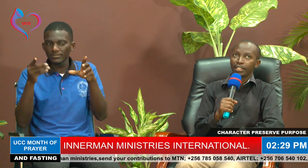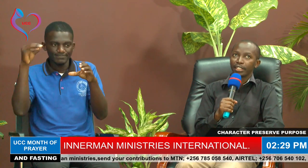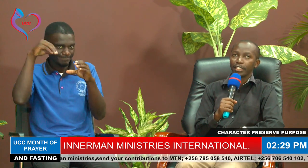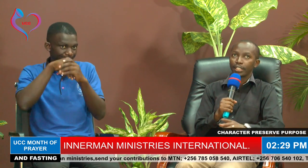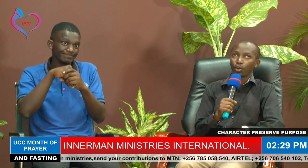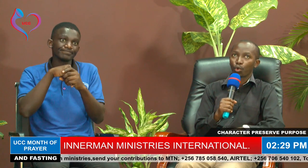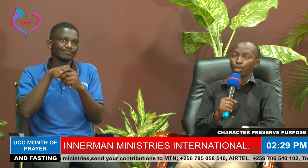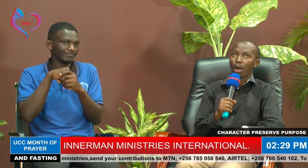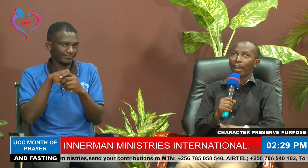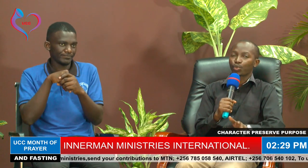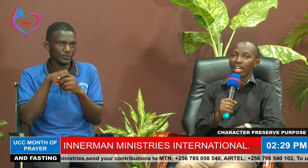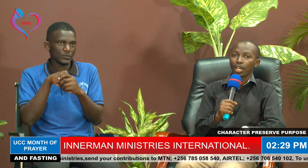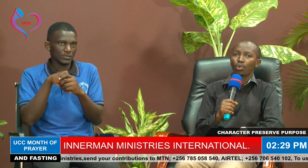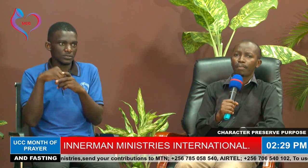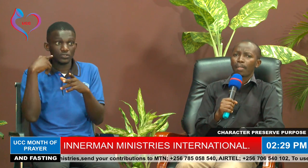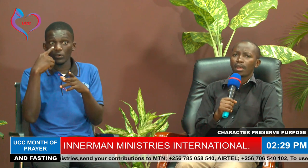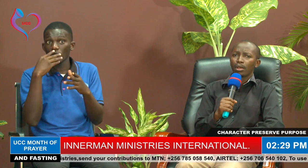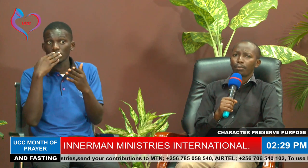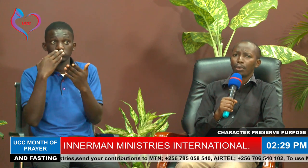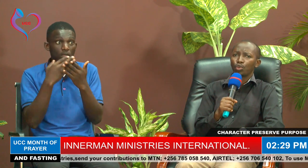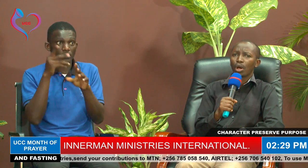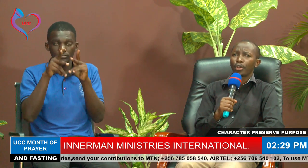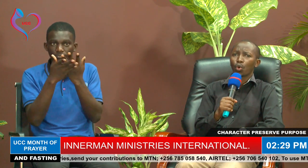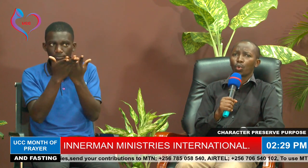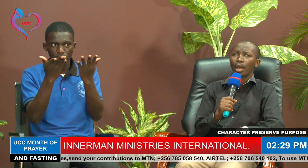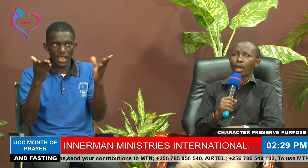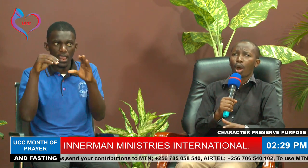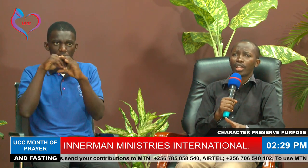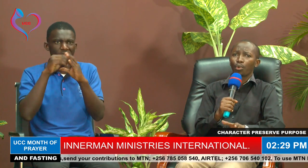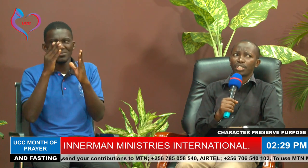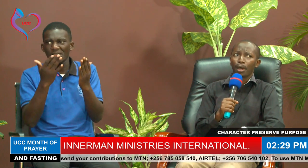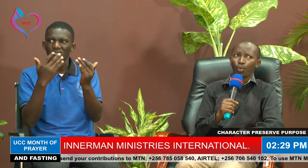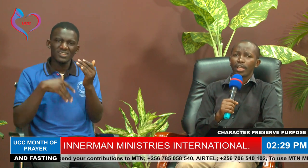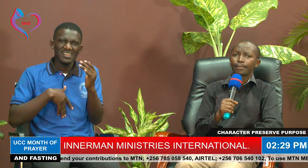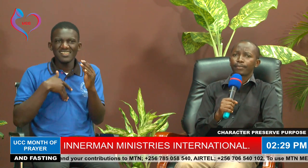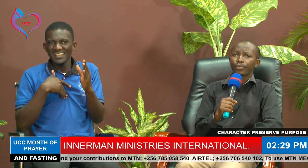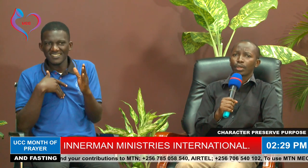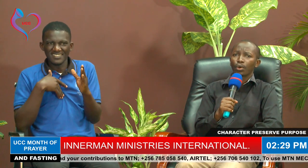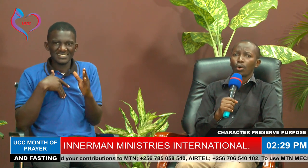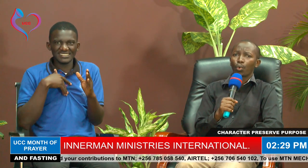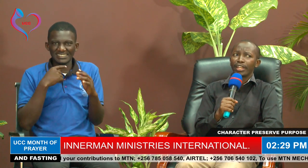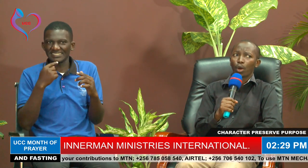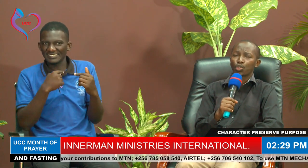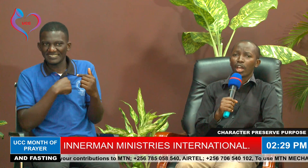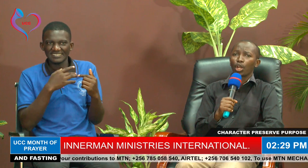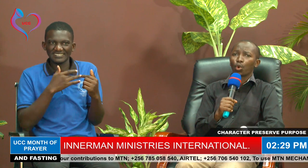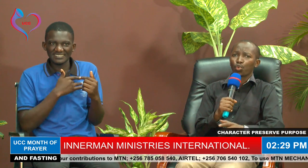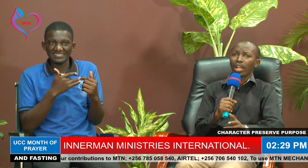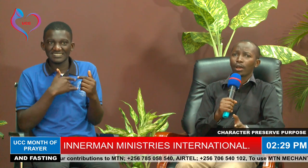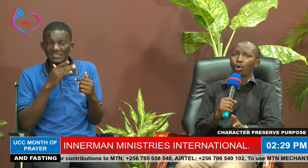nti kulungi wa baka tuwe gatako. Buli muntu abano okulungamya kwa ulia kumutima gwe. Kwenna kuzoya galo kutwala.